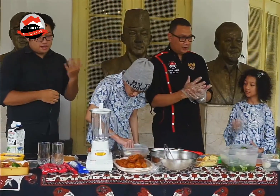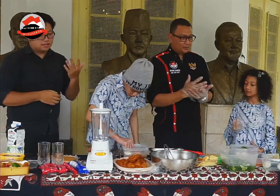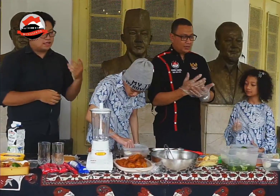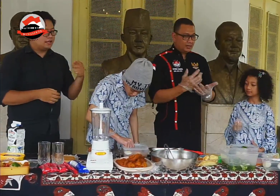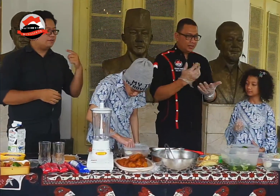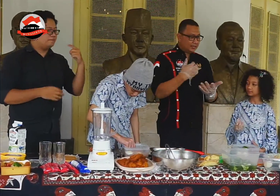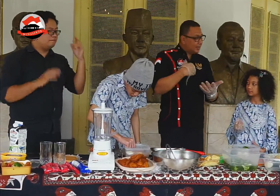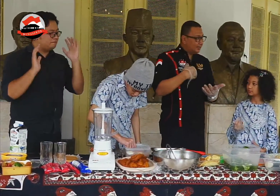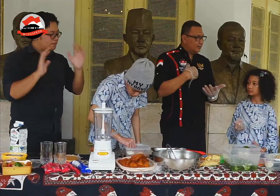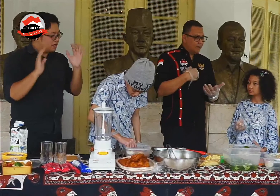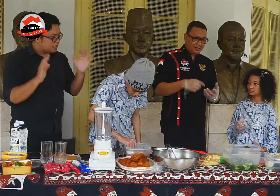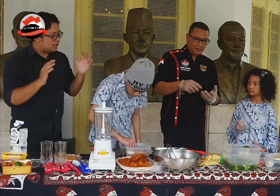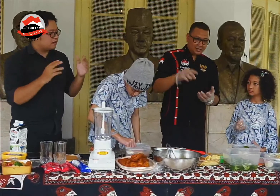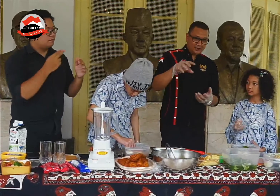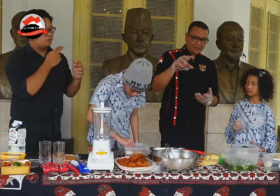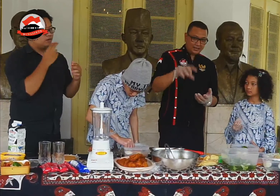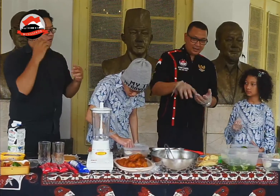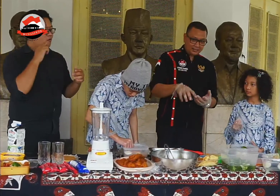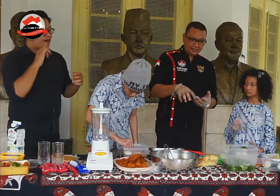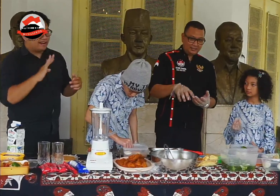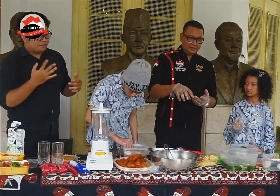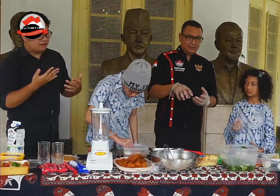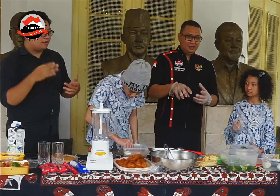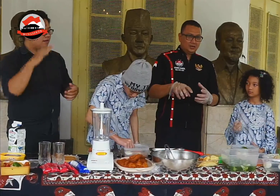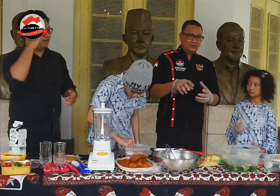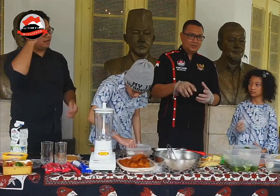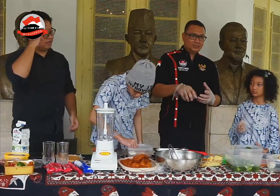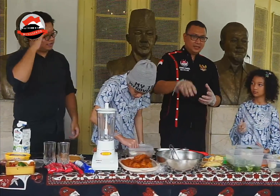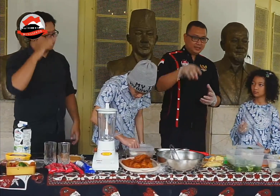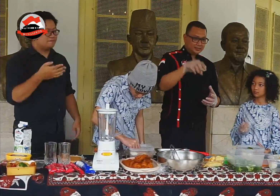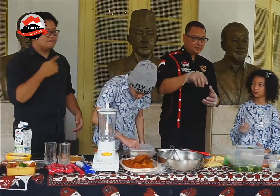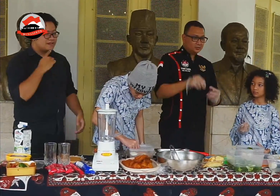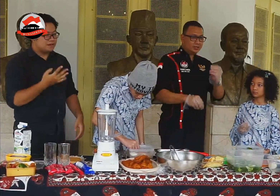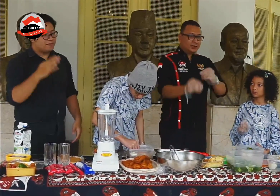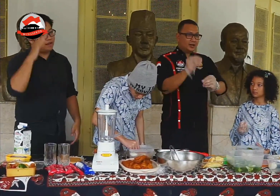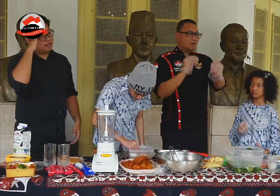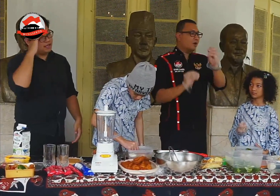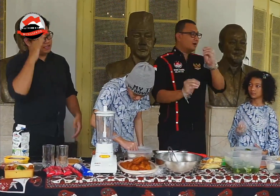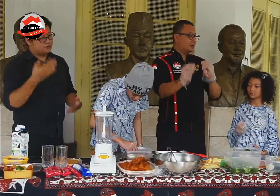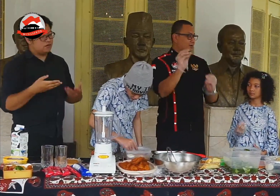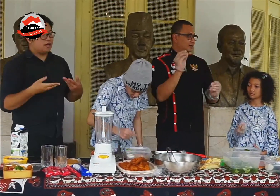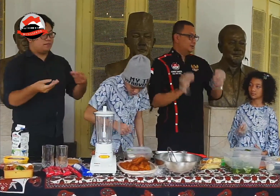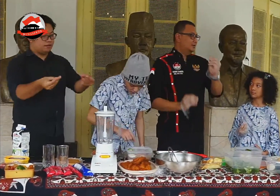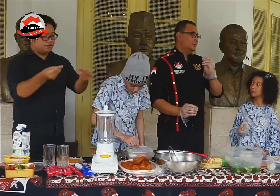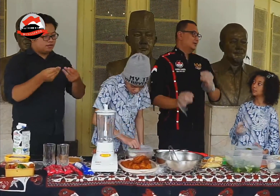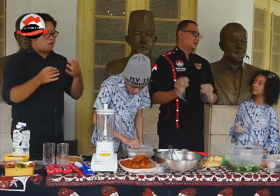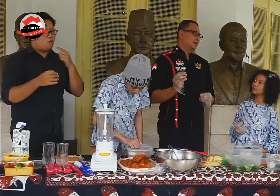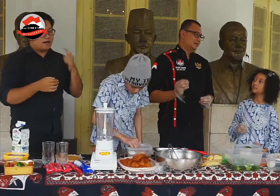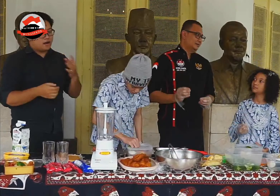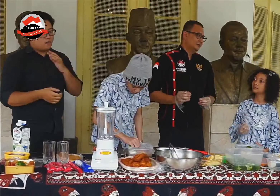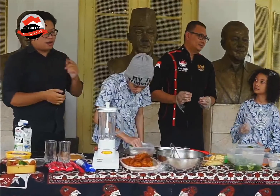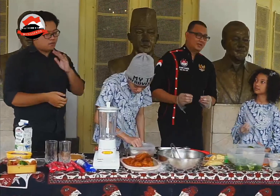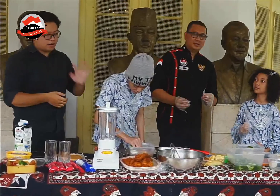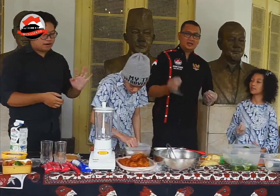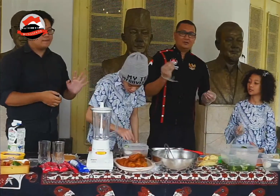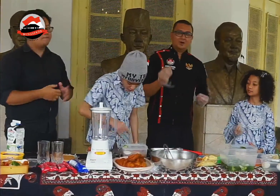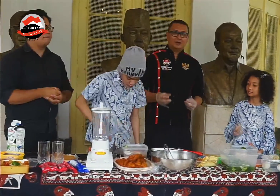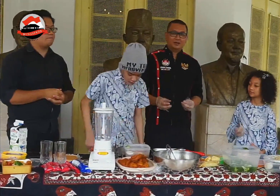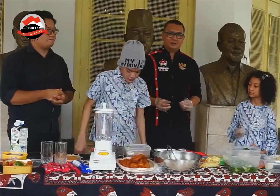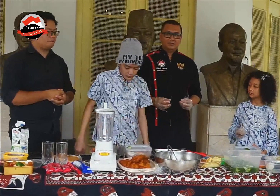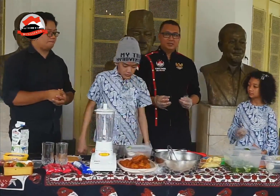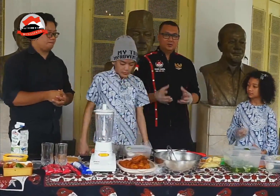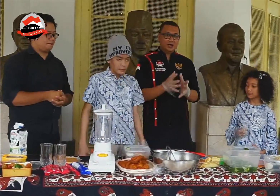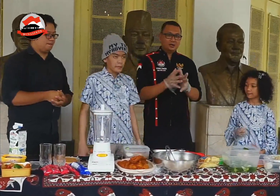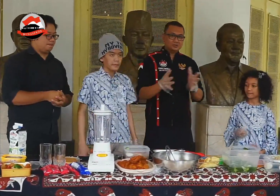buta warna itu adalah laki-laki. Makanya anak-anak laki-laki ini kalau bisa dari kecil sudah dikenalkan warna. Gitu. Sudah dikenalkan